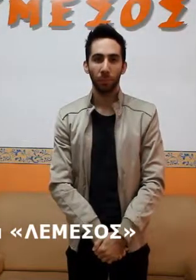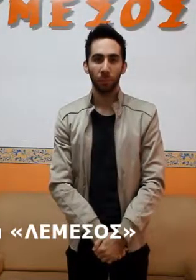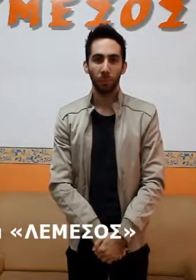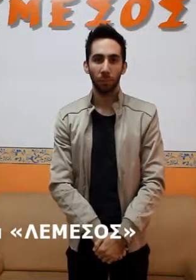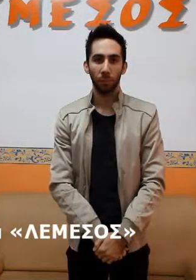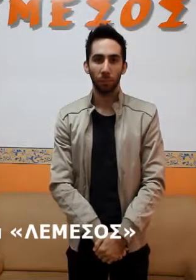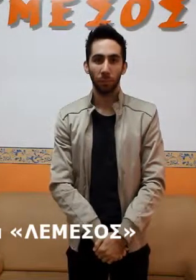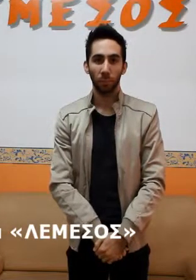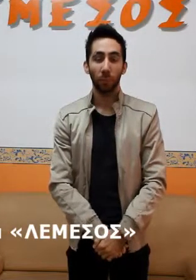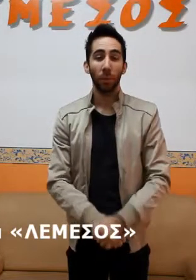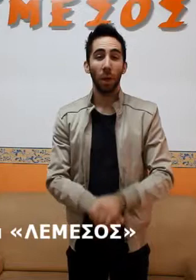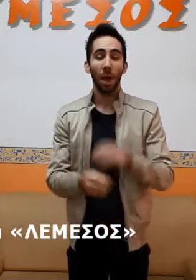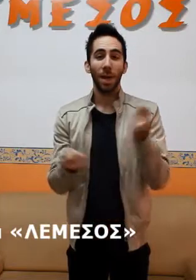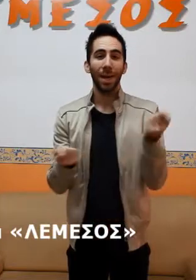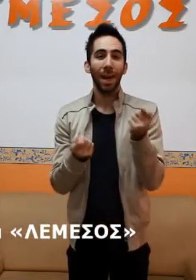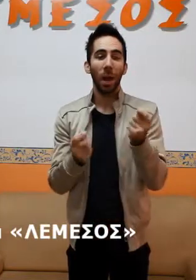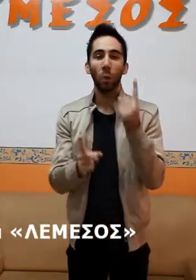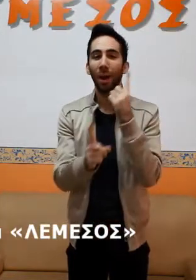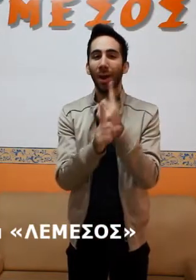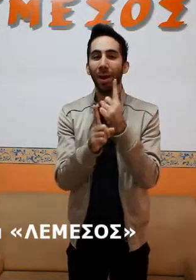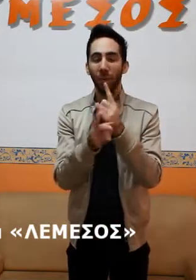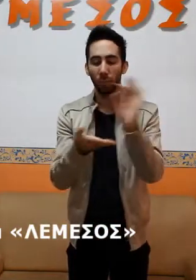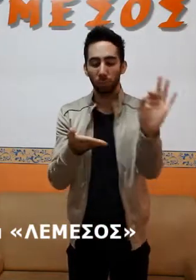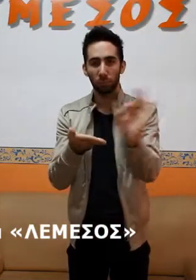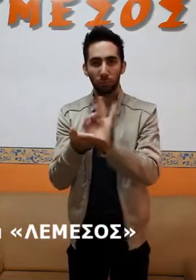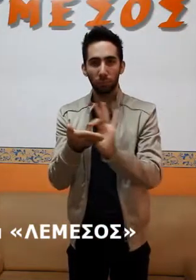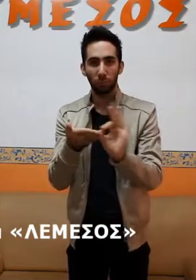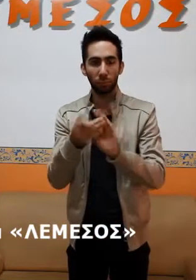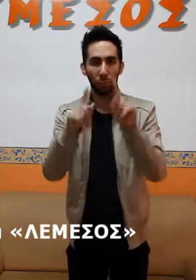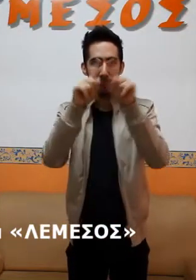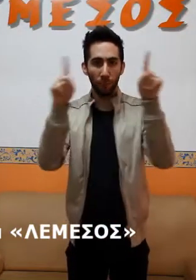Για συμπλήρωση ειδικής φόρμας συμμετοχής